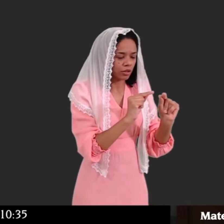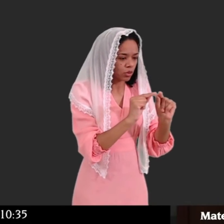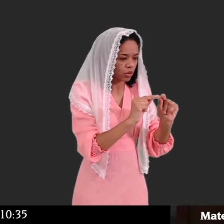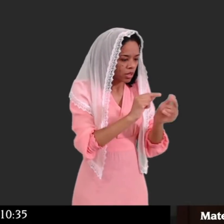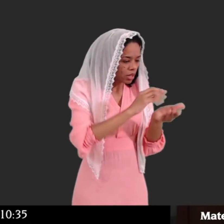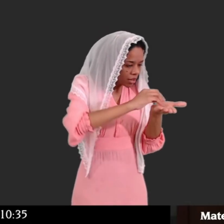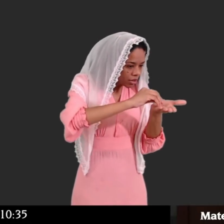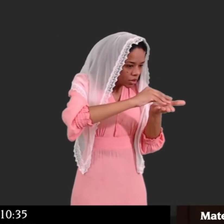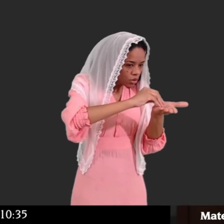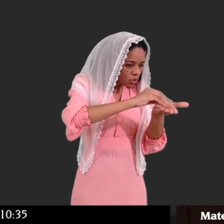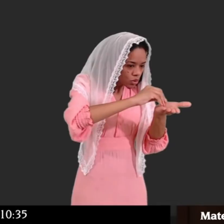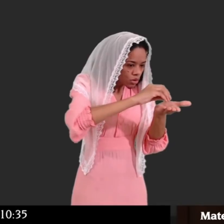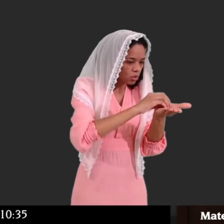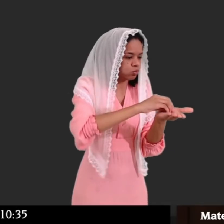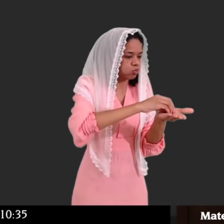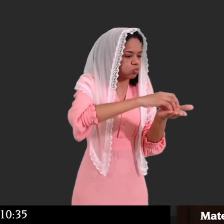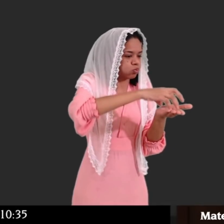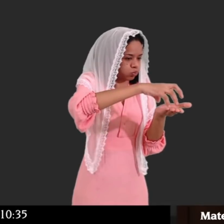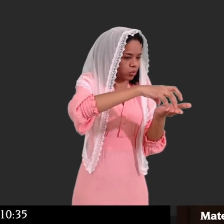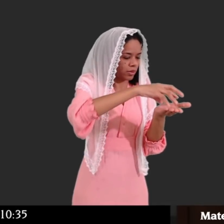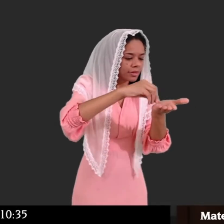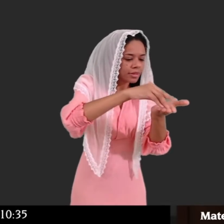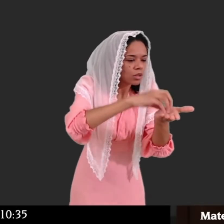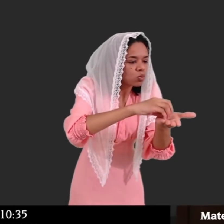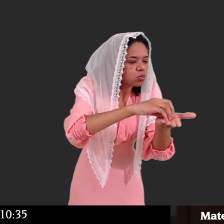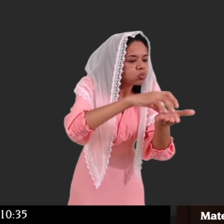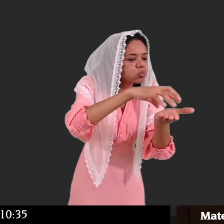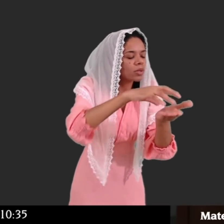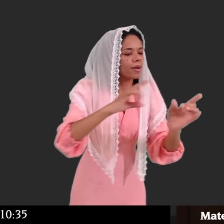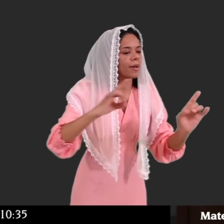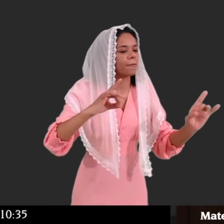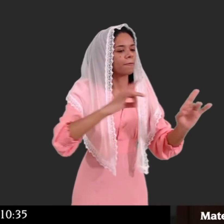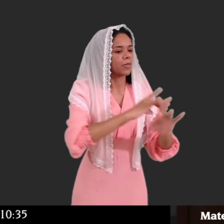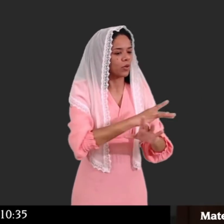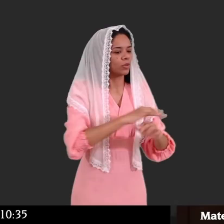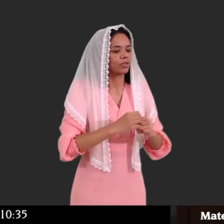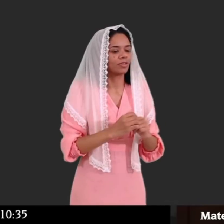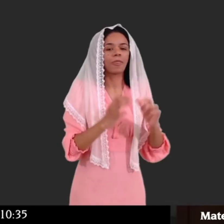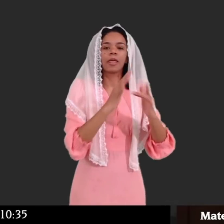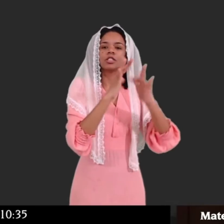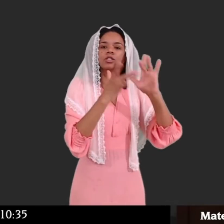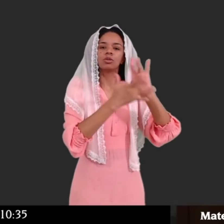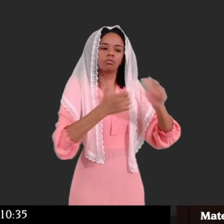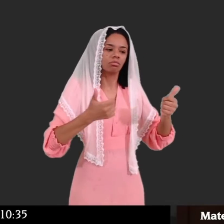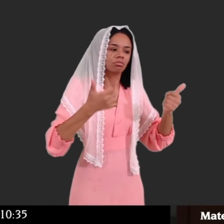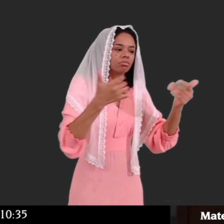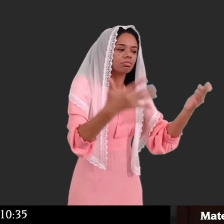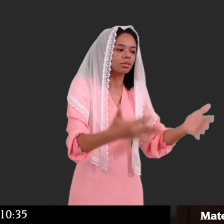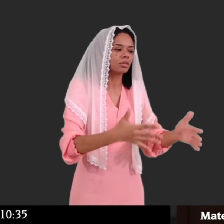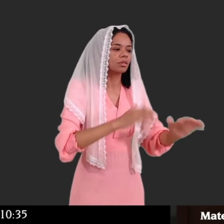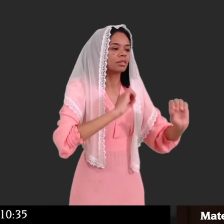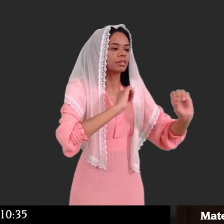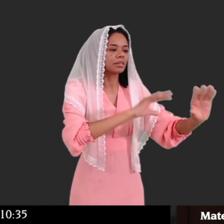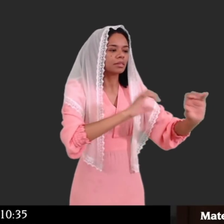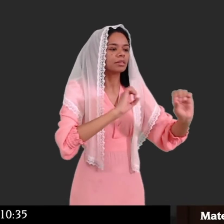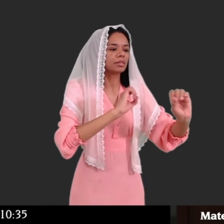de farinha, até que tudo esteja levedado. Tudo isso disse Jesus por parábolas à multidão,